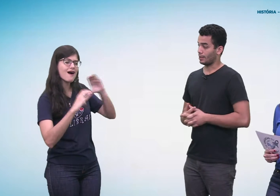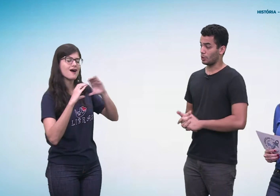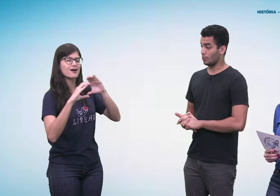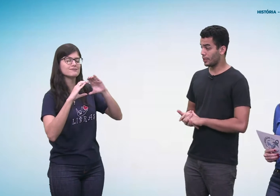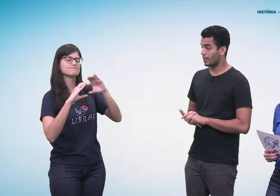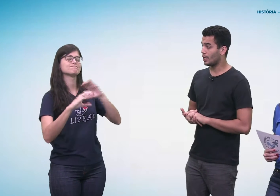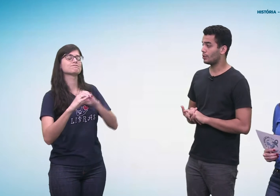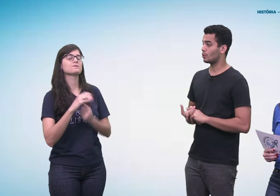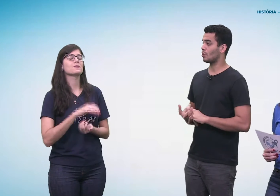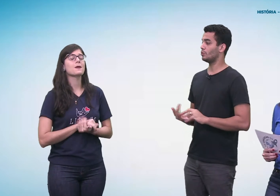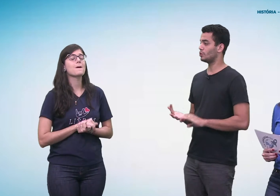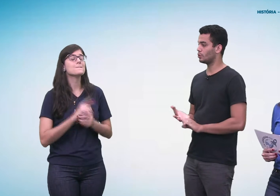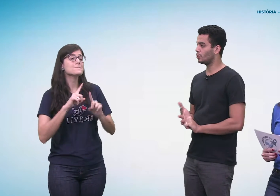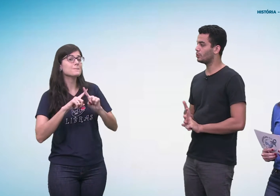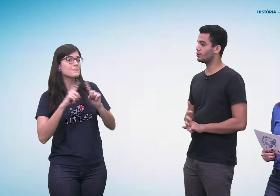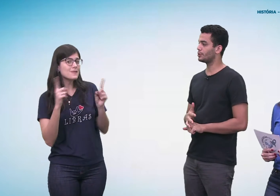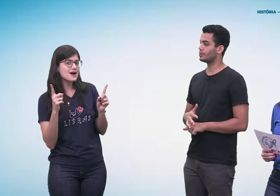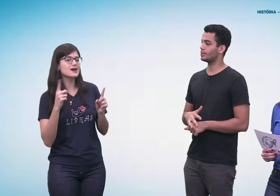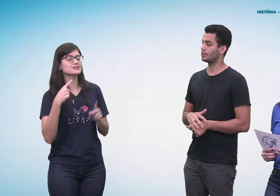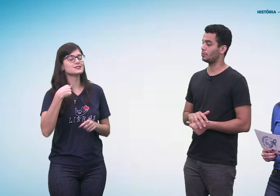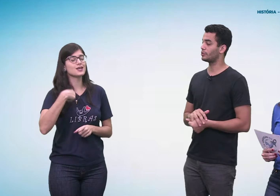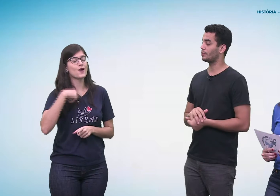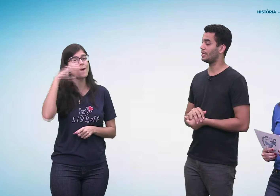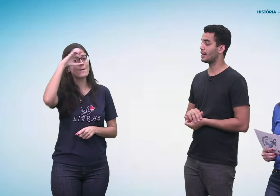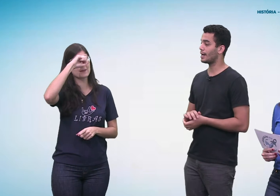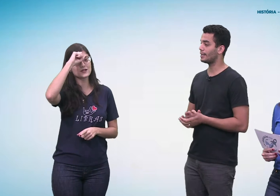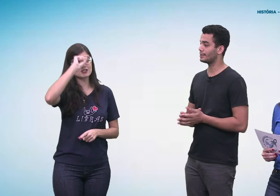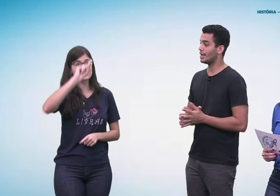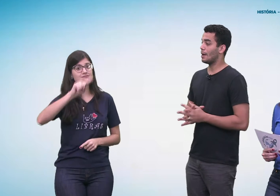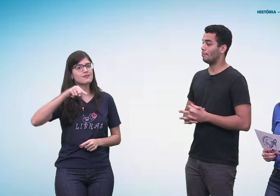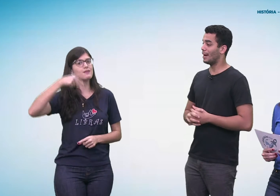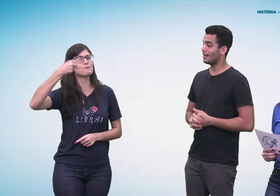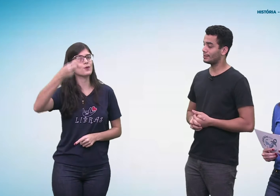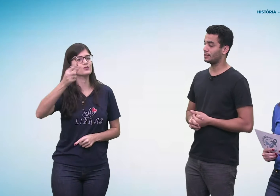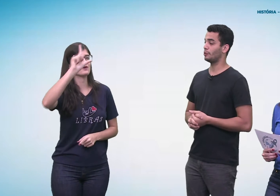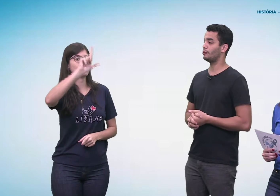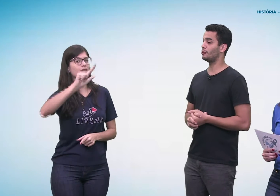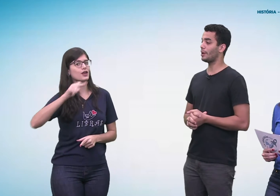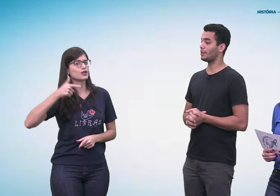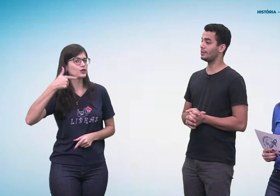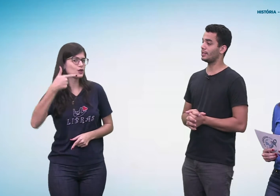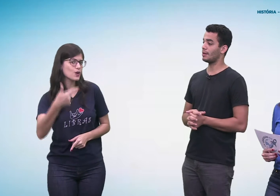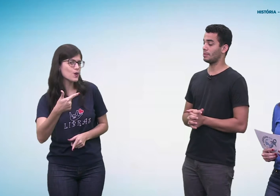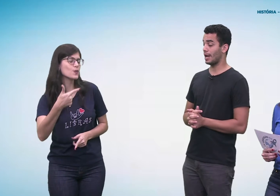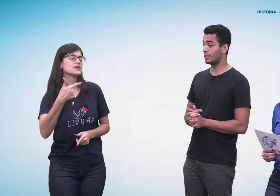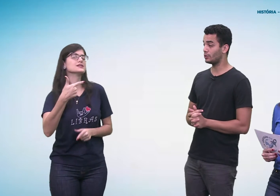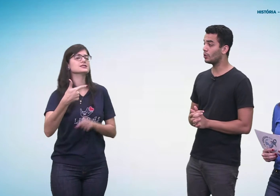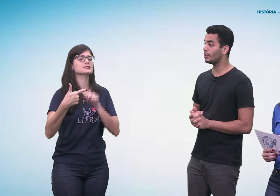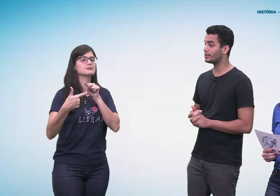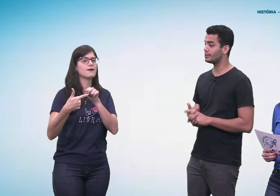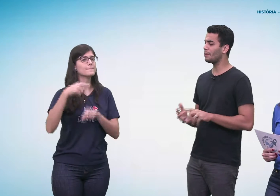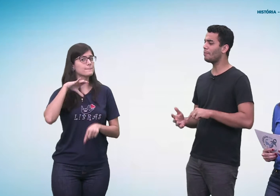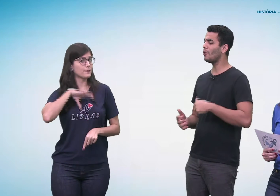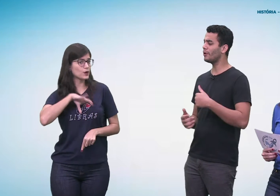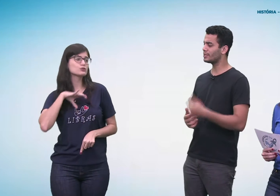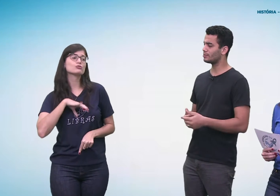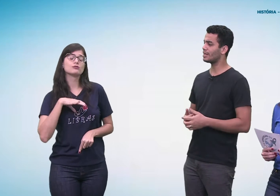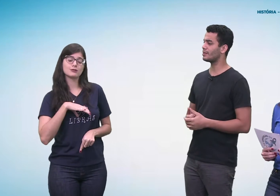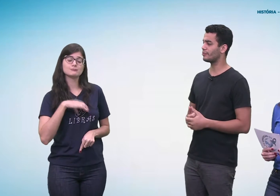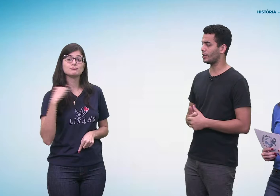Me comunicando com os surdos, os meus familiares, mas eu fui aprender a minha L2 depois, mais à frente,